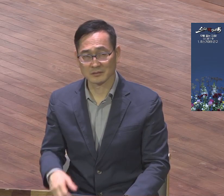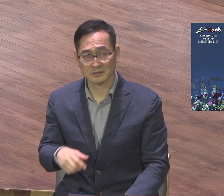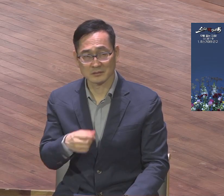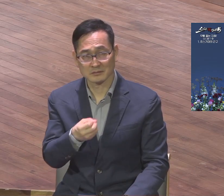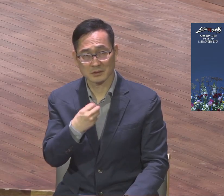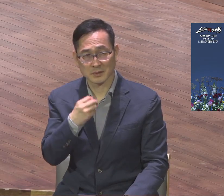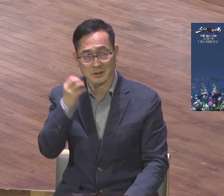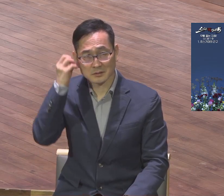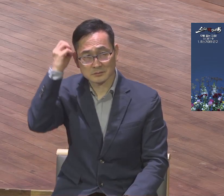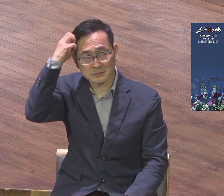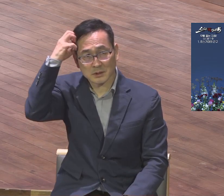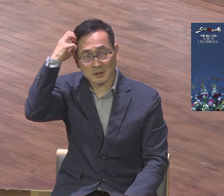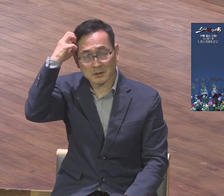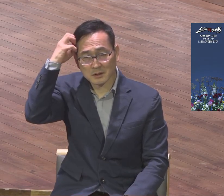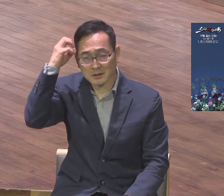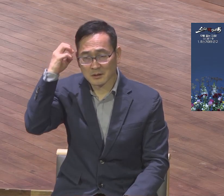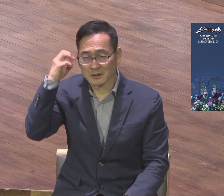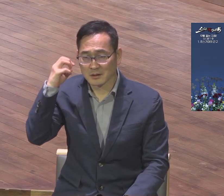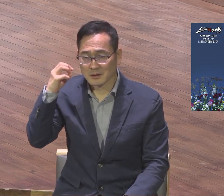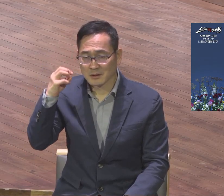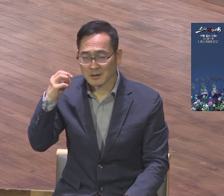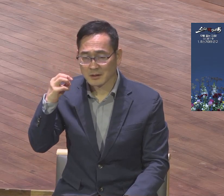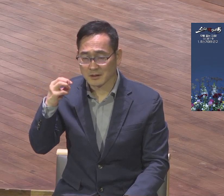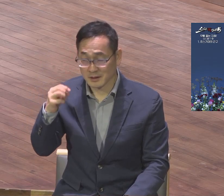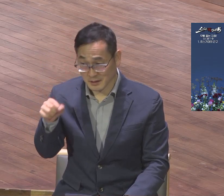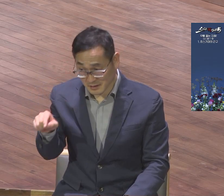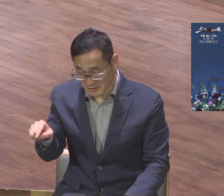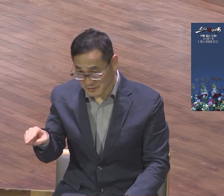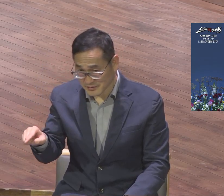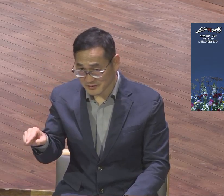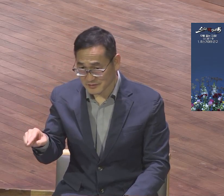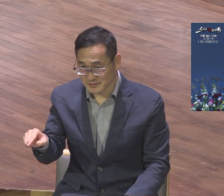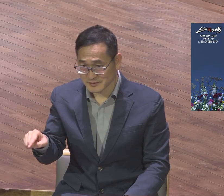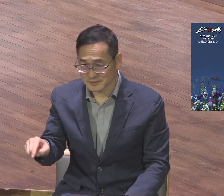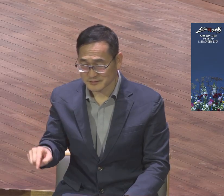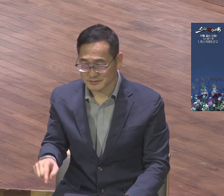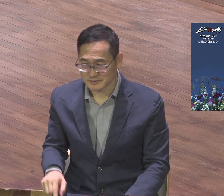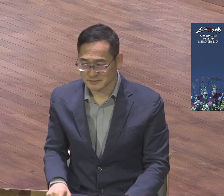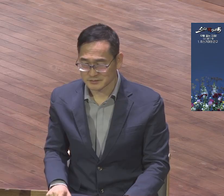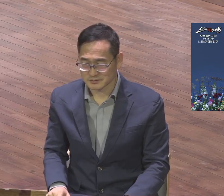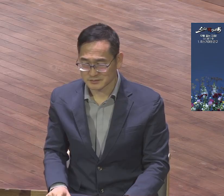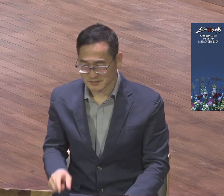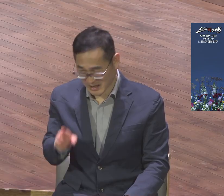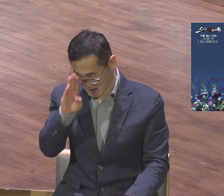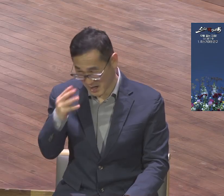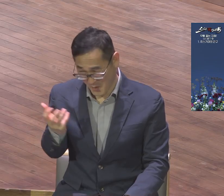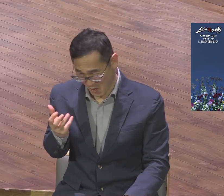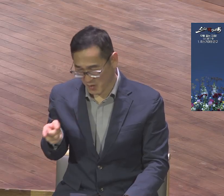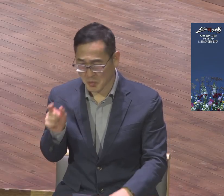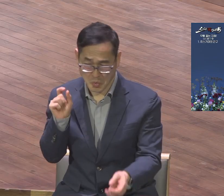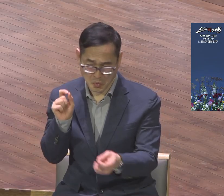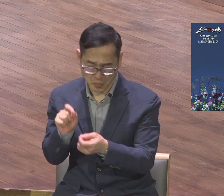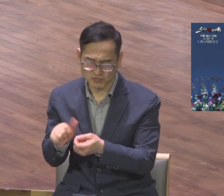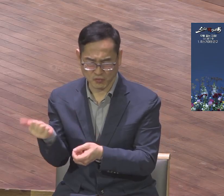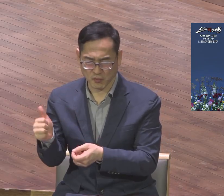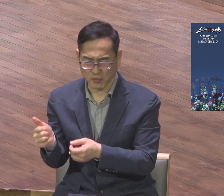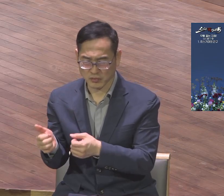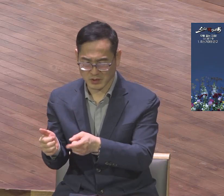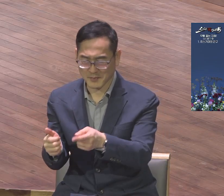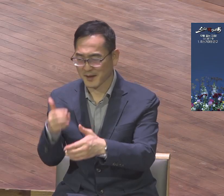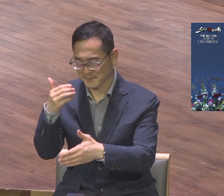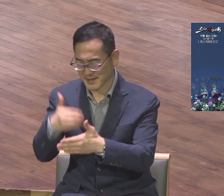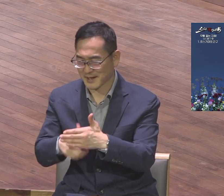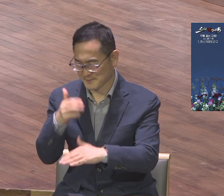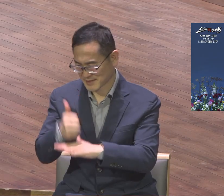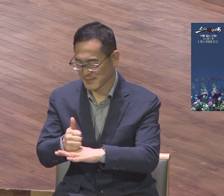하나님께서 이사야를 통해서 이 그 병은 죽을 병이니 유언하고 죽을